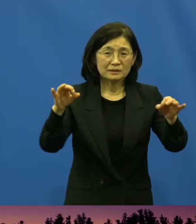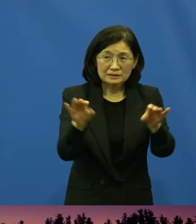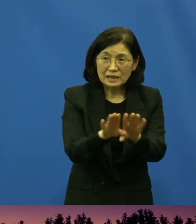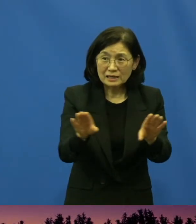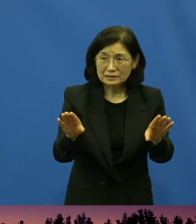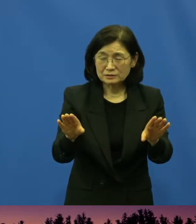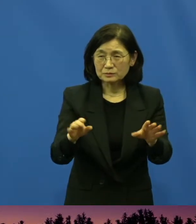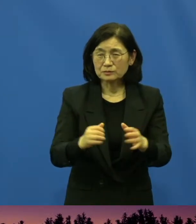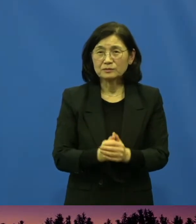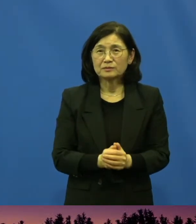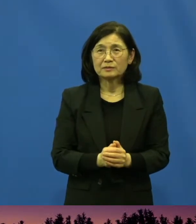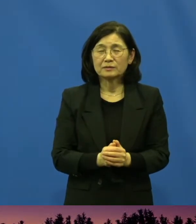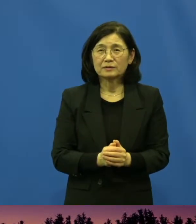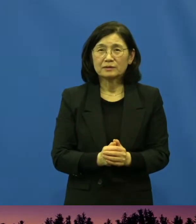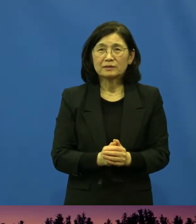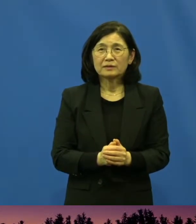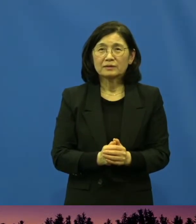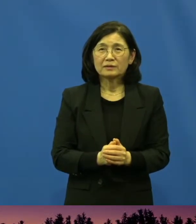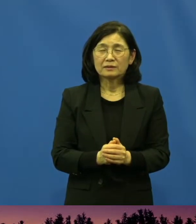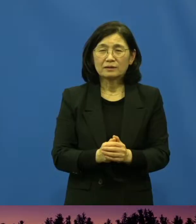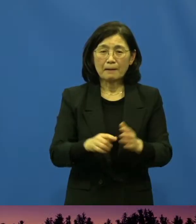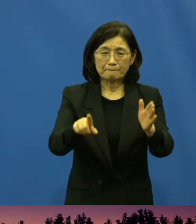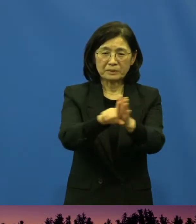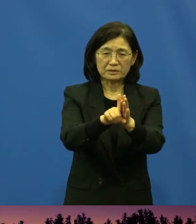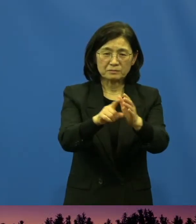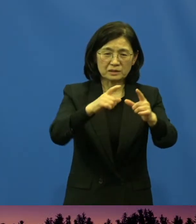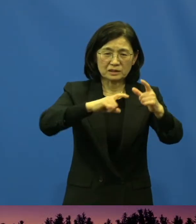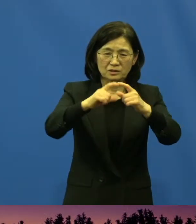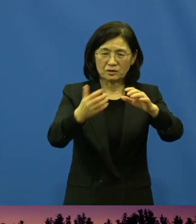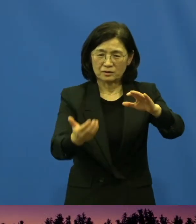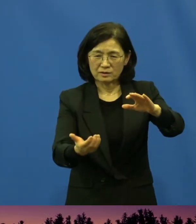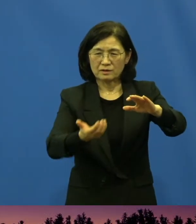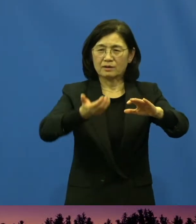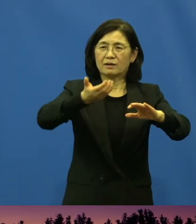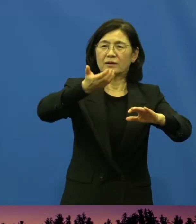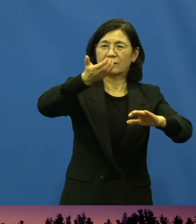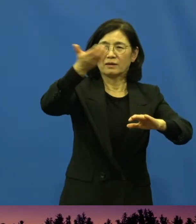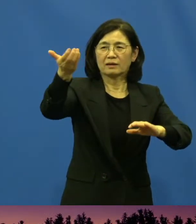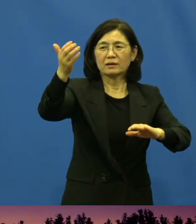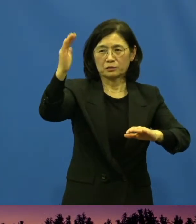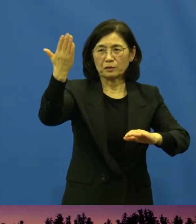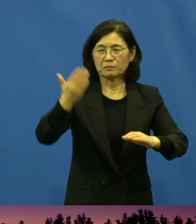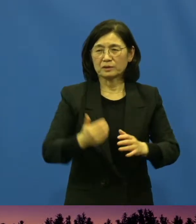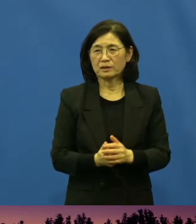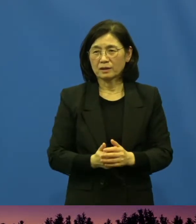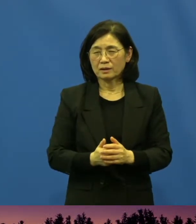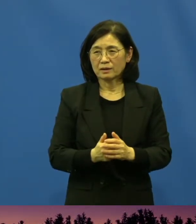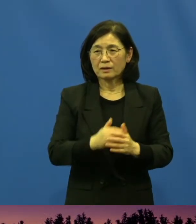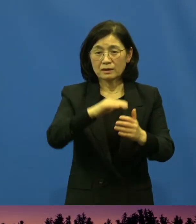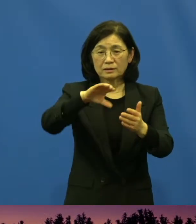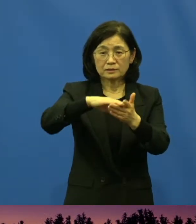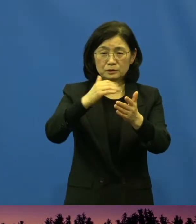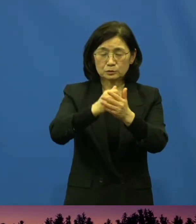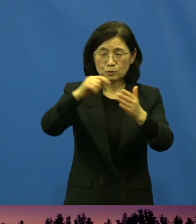다른 은하드 클래스가 되는 거예요. 풍성한 삶을 사는 거예요. 안정된 삶을 사는, 성장하니까 안정된 거죠.